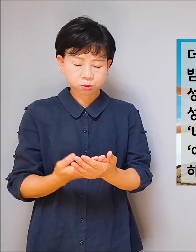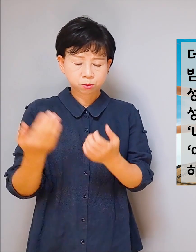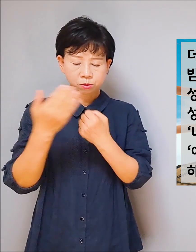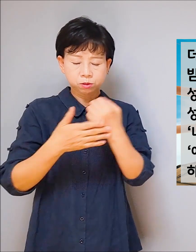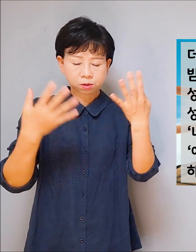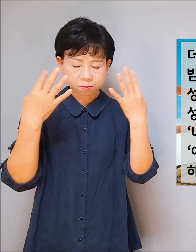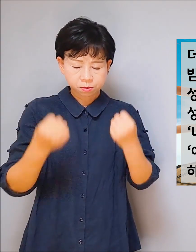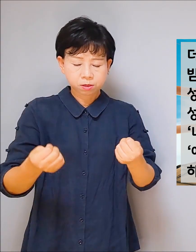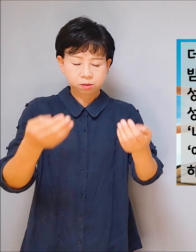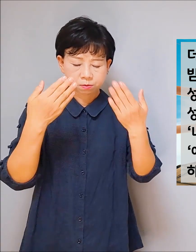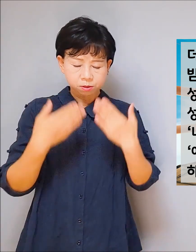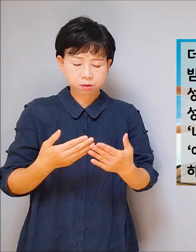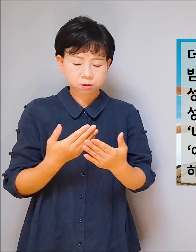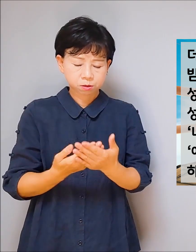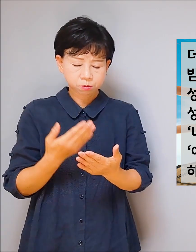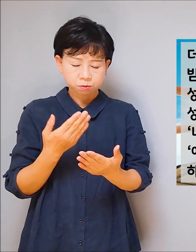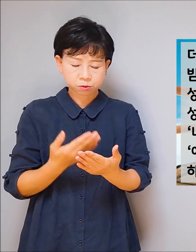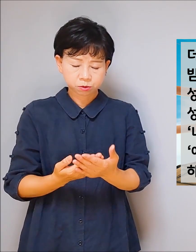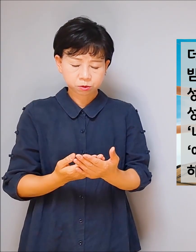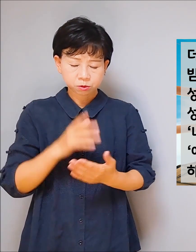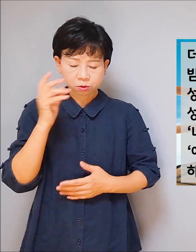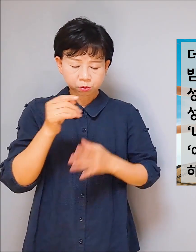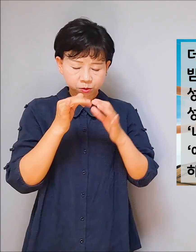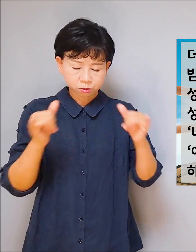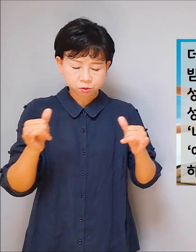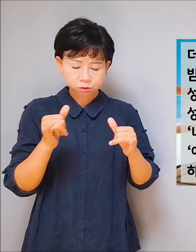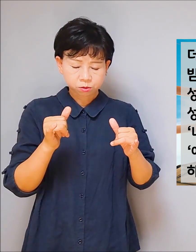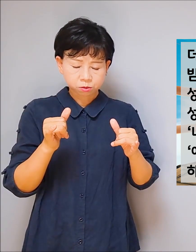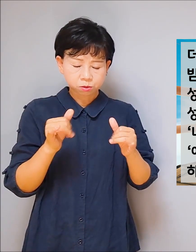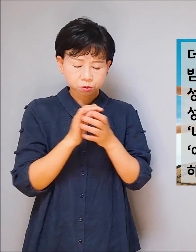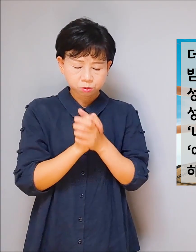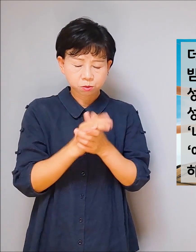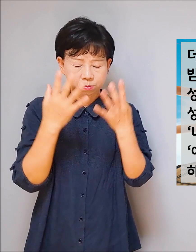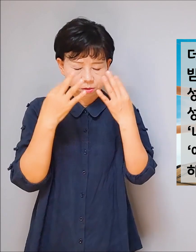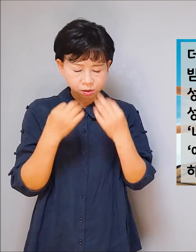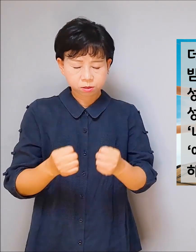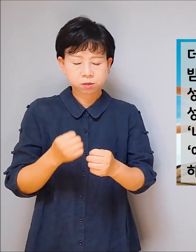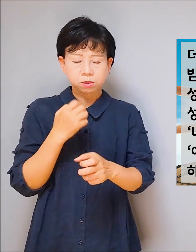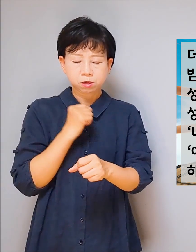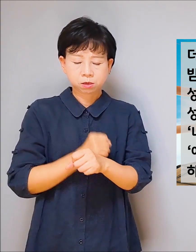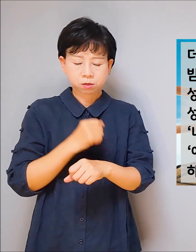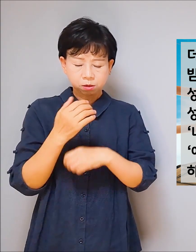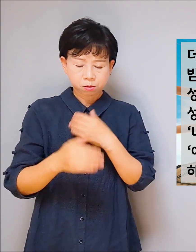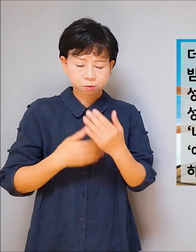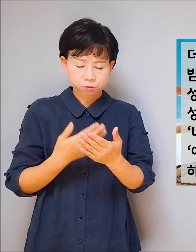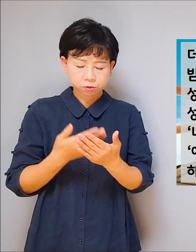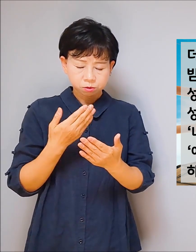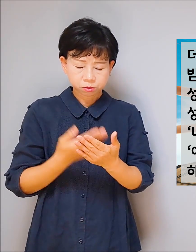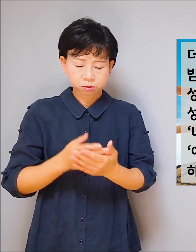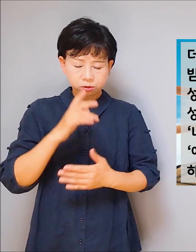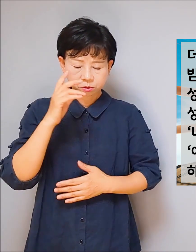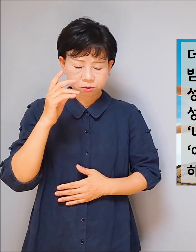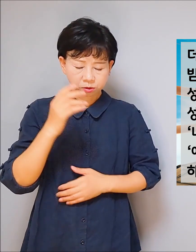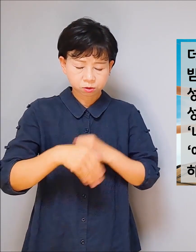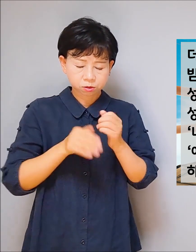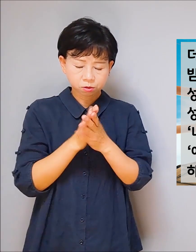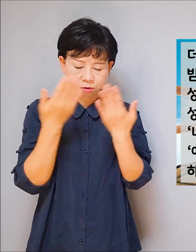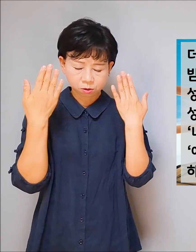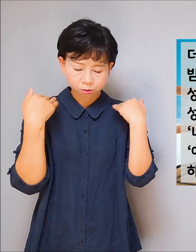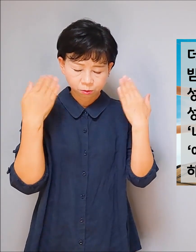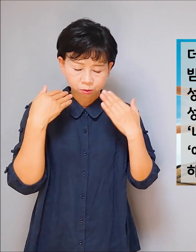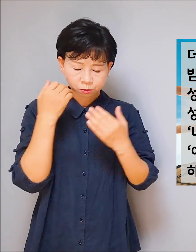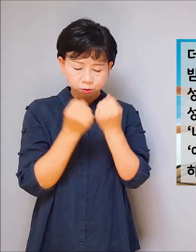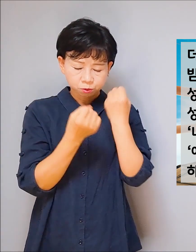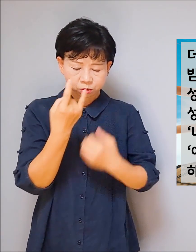받게 하옵소서. 성도들도 더 많이 기도하게 하옵소서. 성경학교 수련회 태국